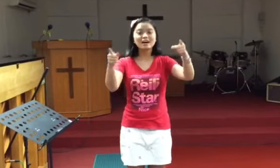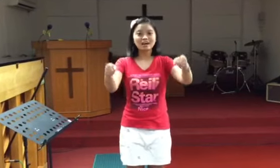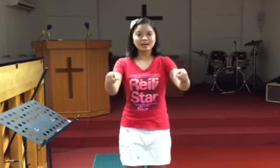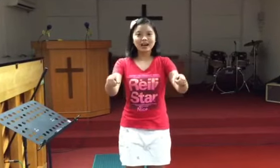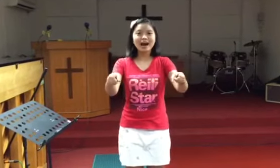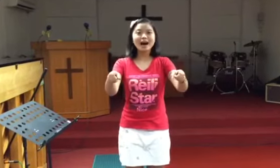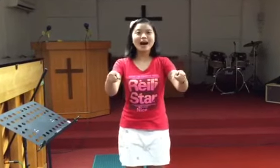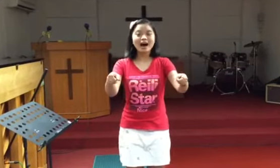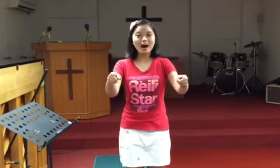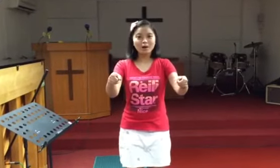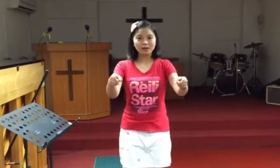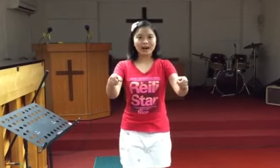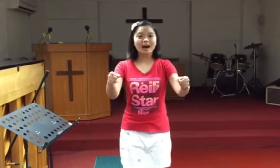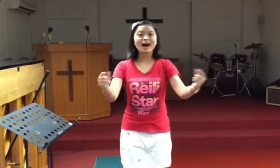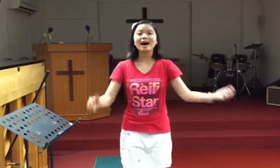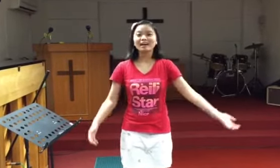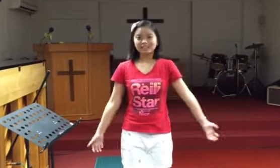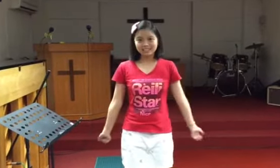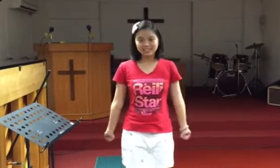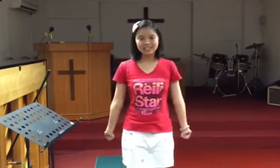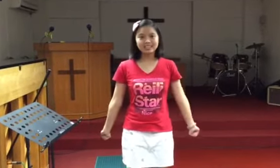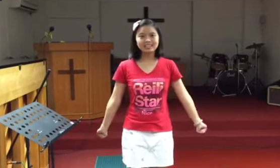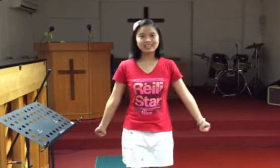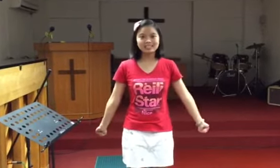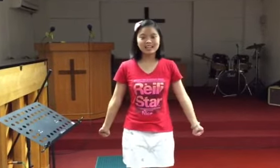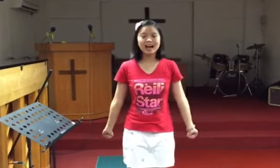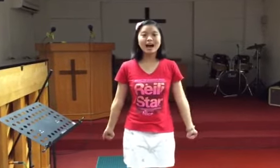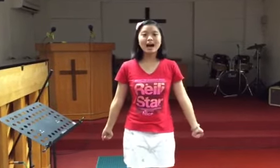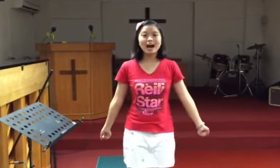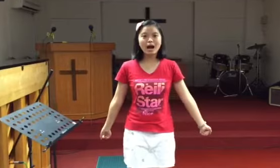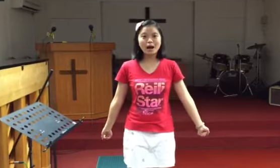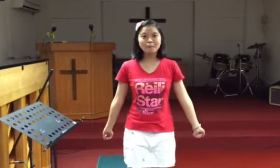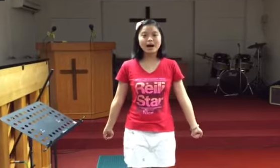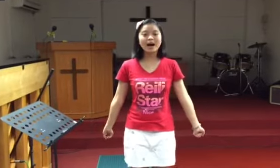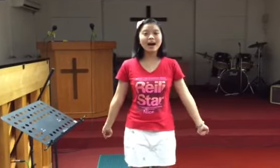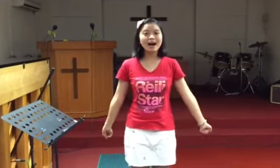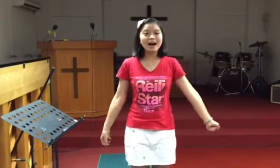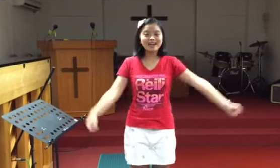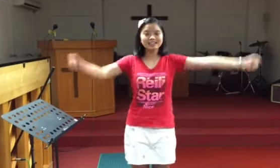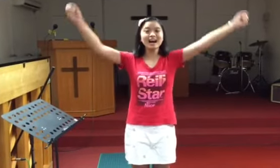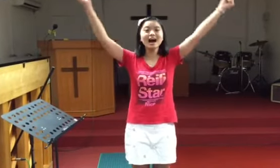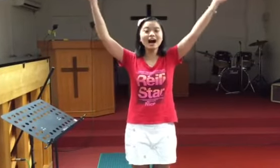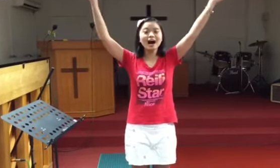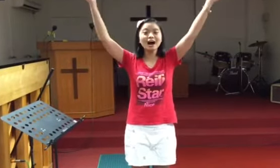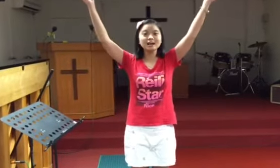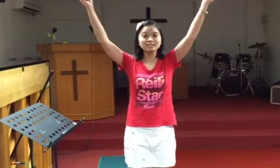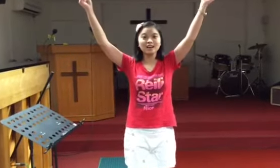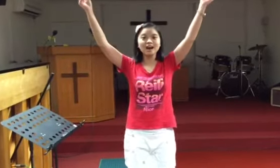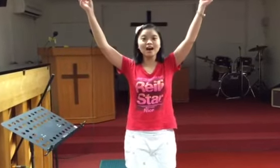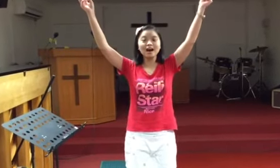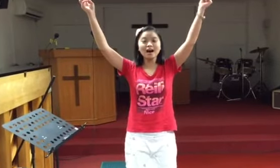kau kan dislambadkan-nya.